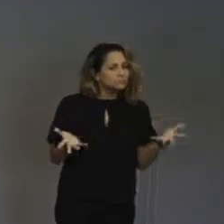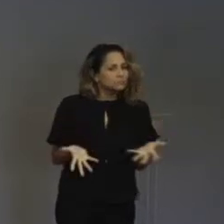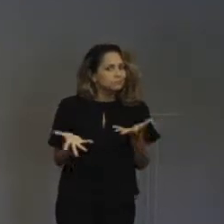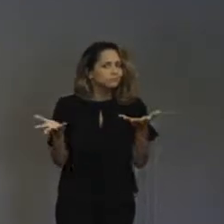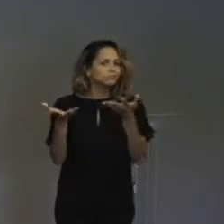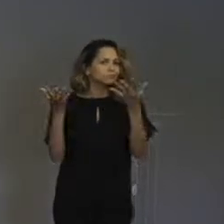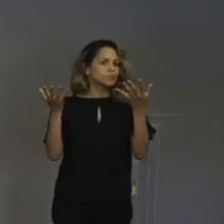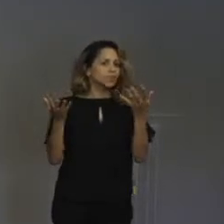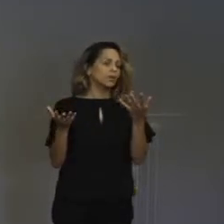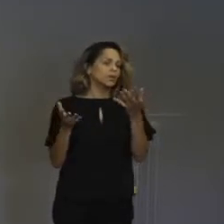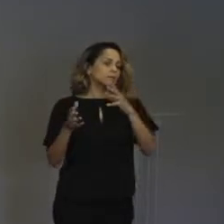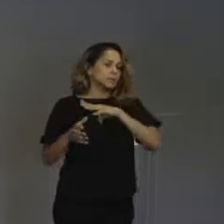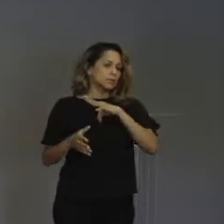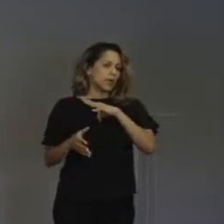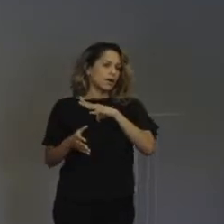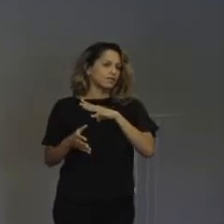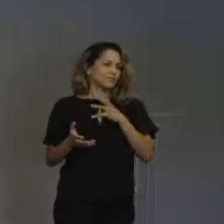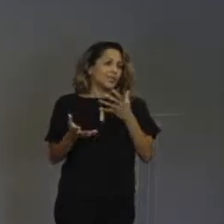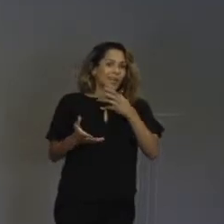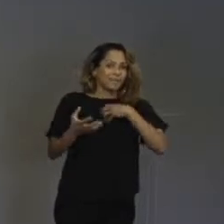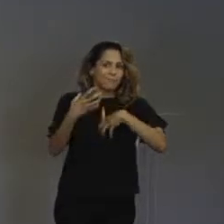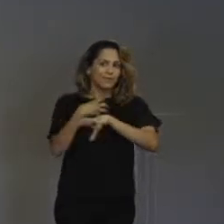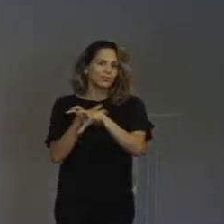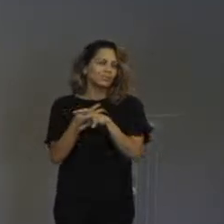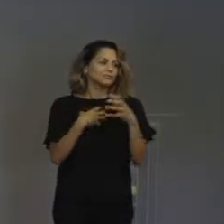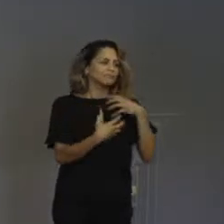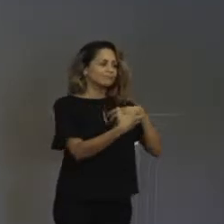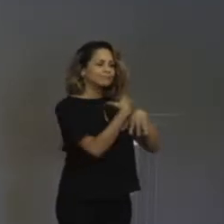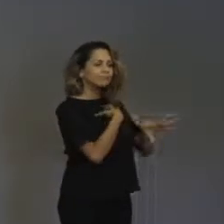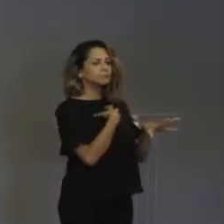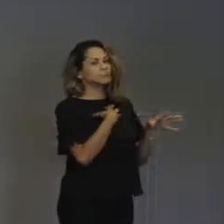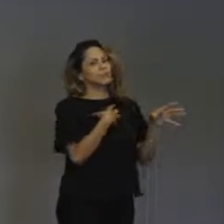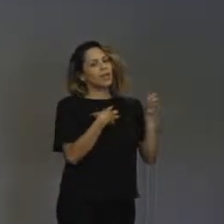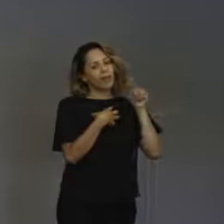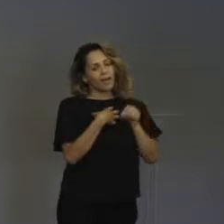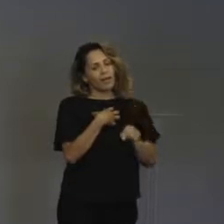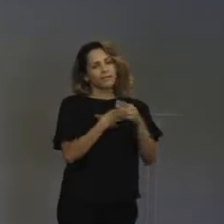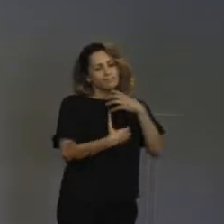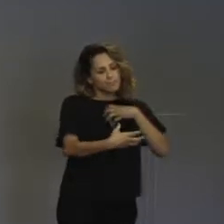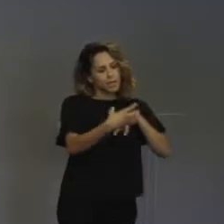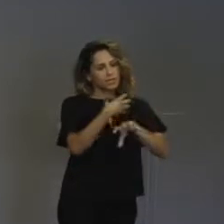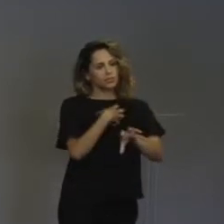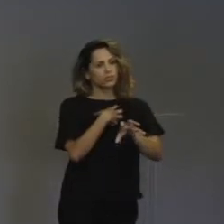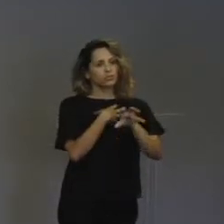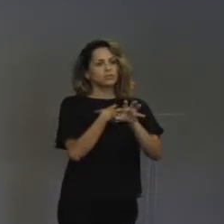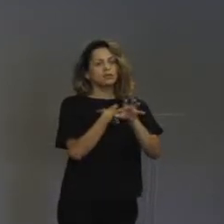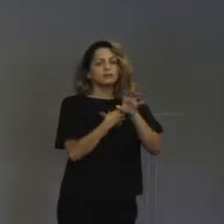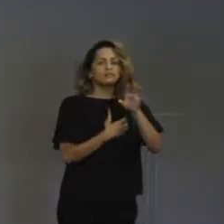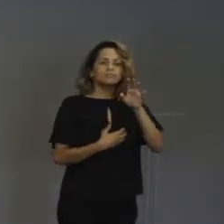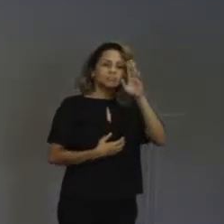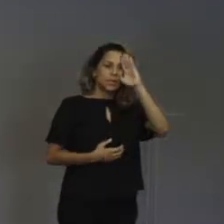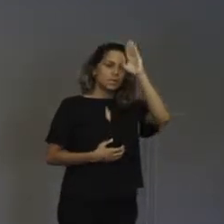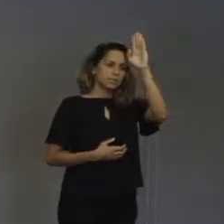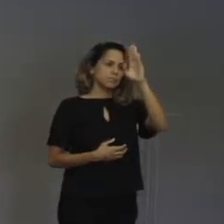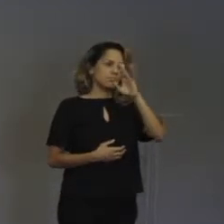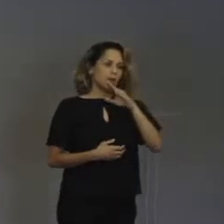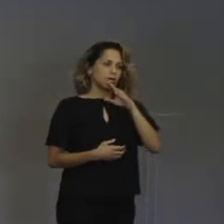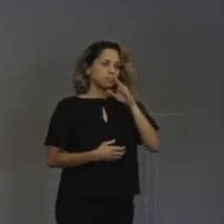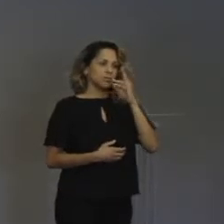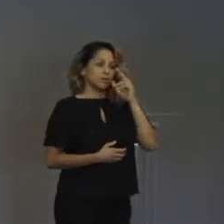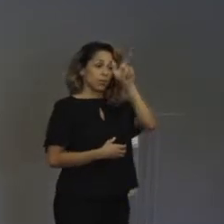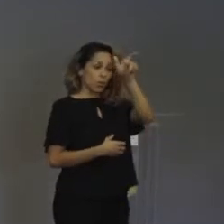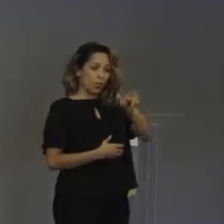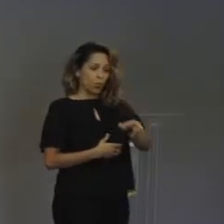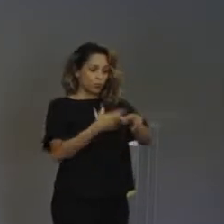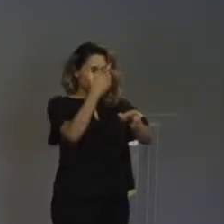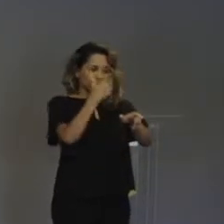a empatia com o setor público. Eu acho que essa é a coisa, a empatia, da gente se abrir, olhar o outro, ver a dor do outro.